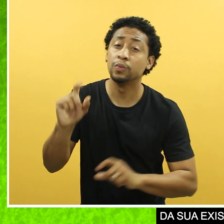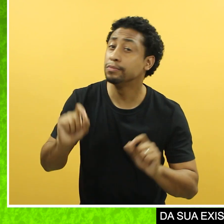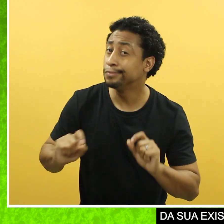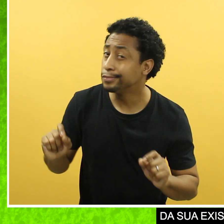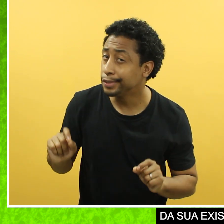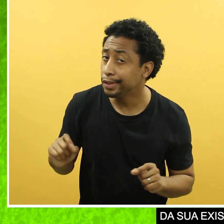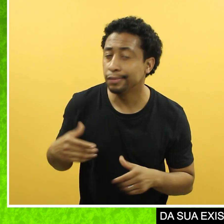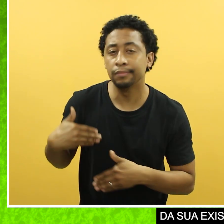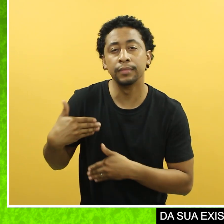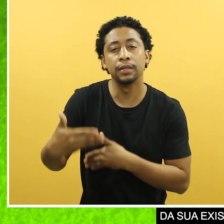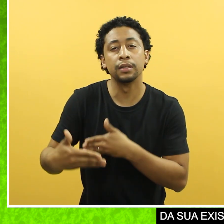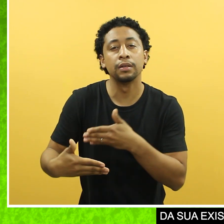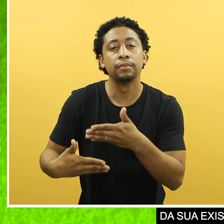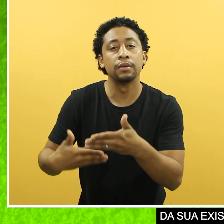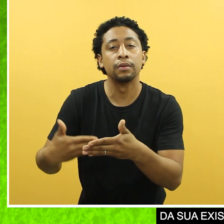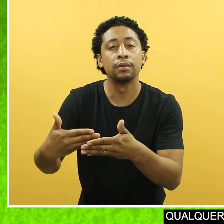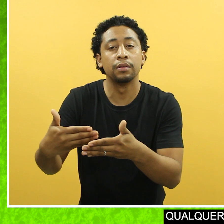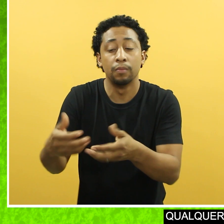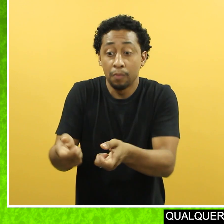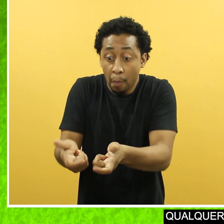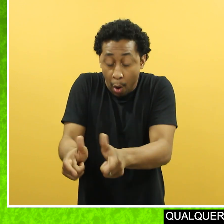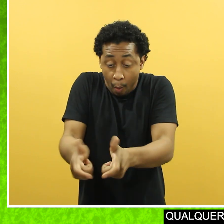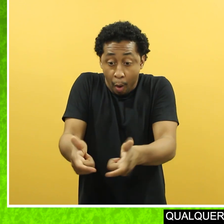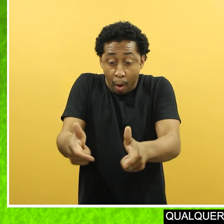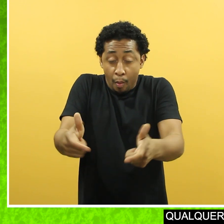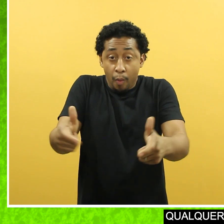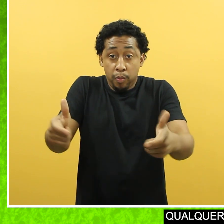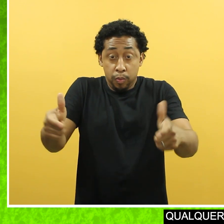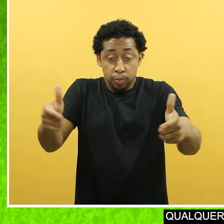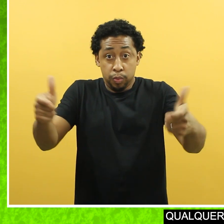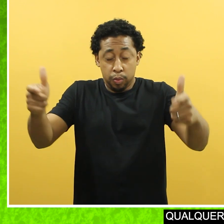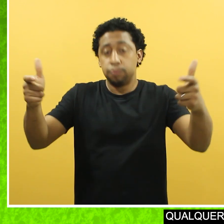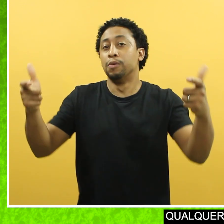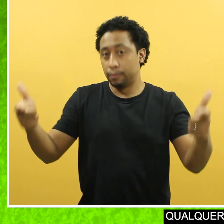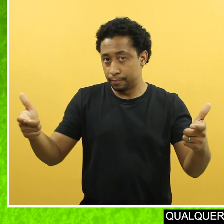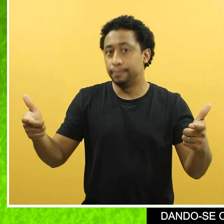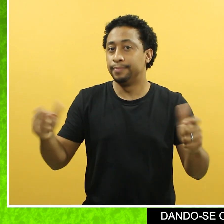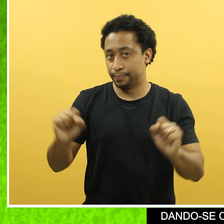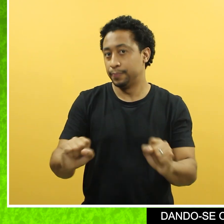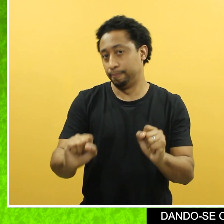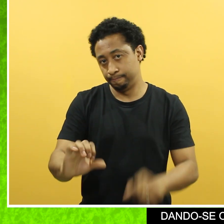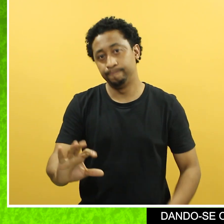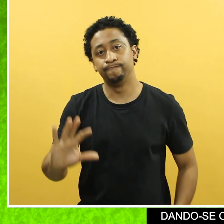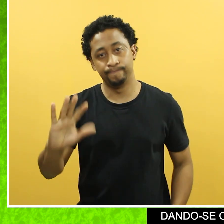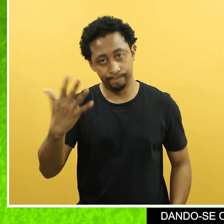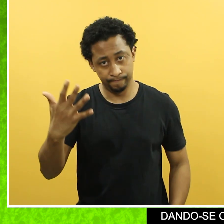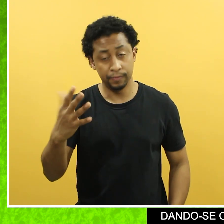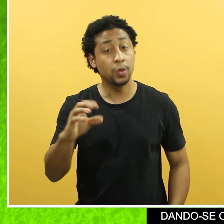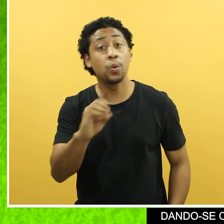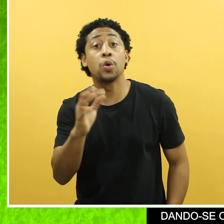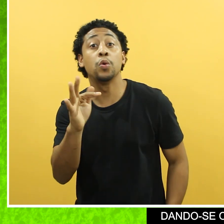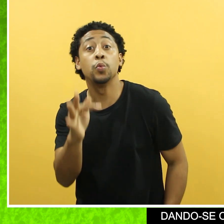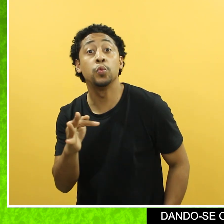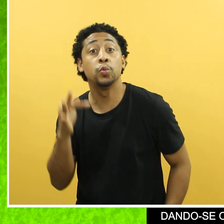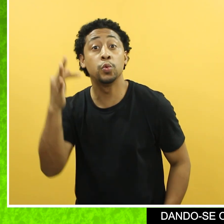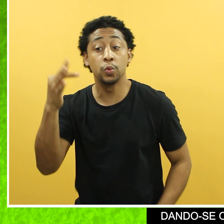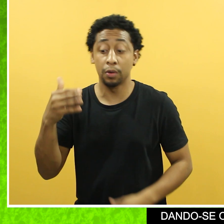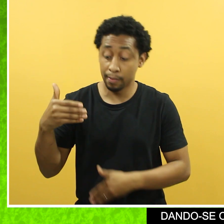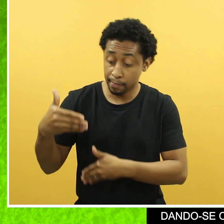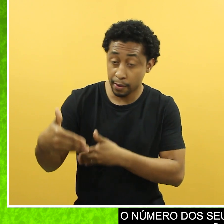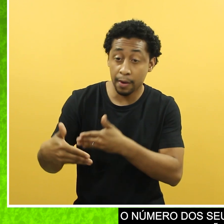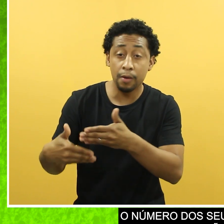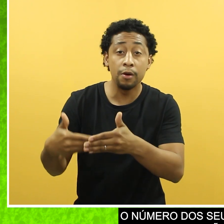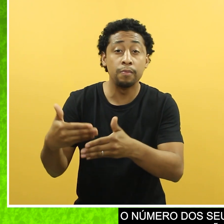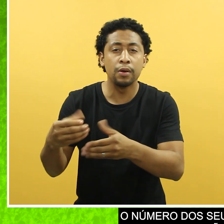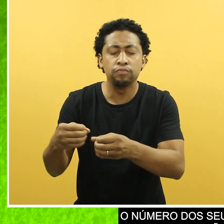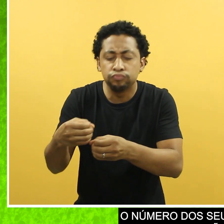existência ou durante uma estação qualquer, porque, de outro modo, dando-se o princípio do aumento